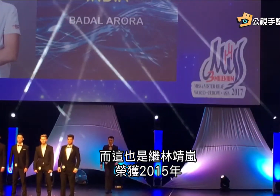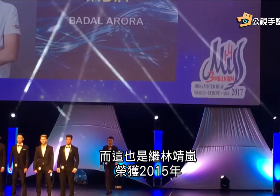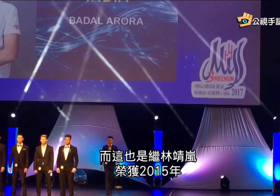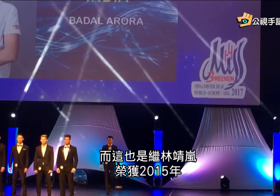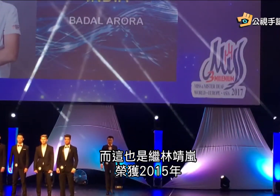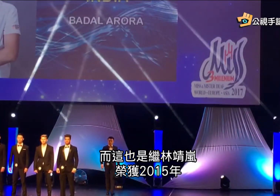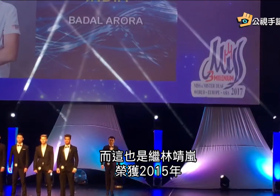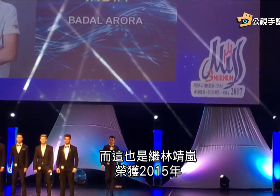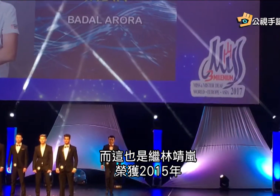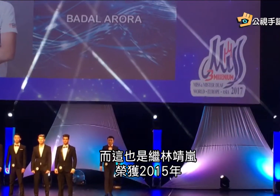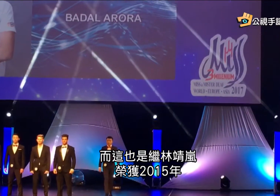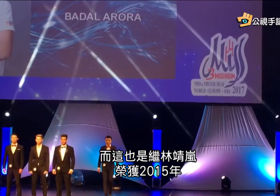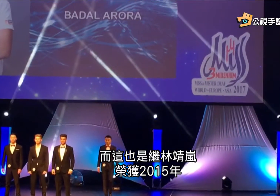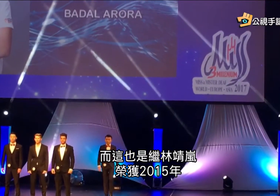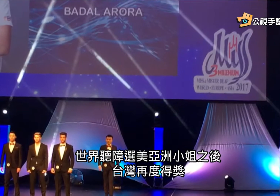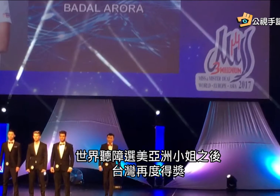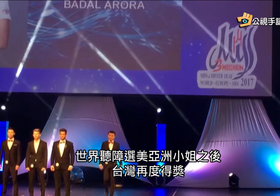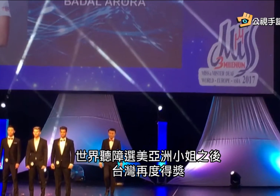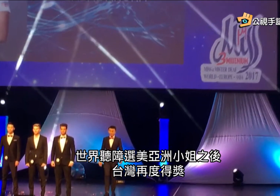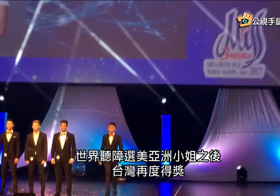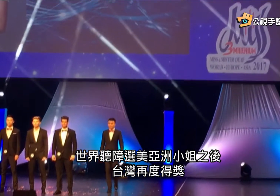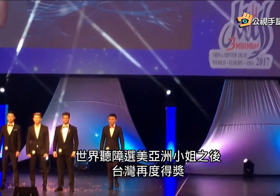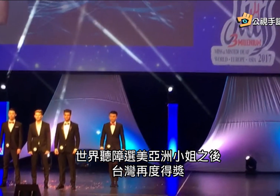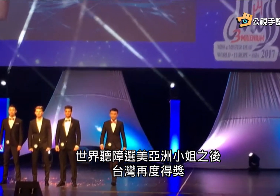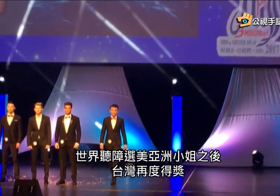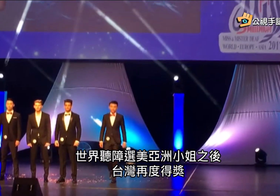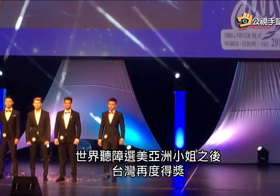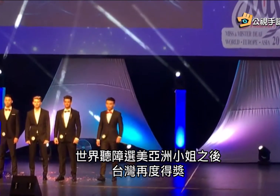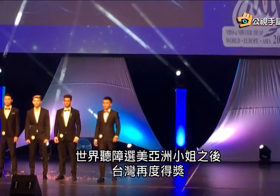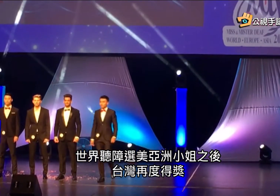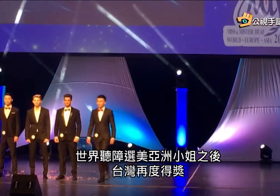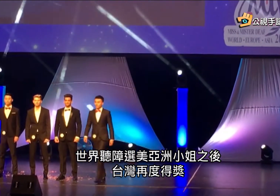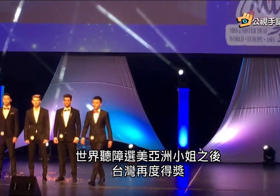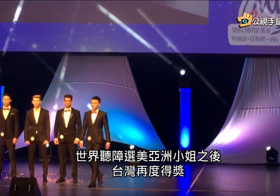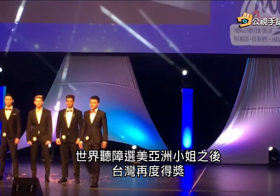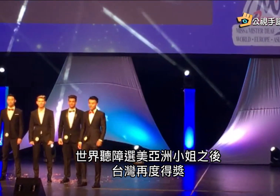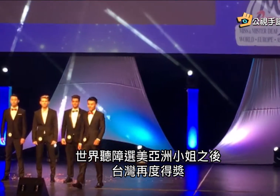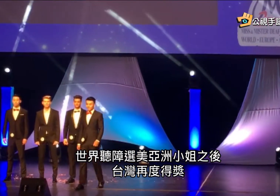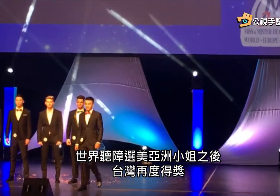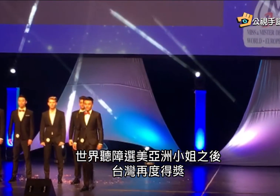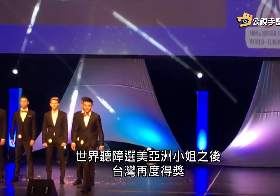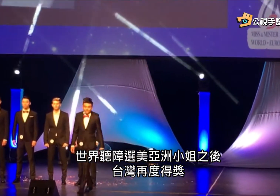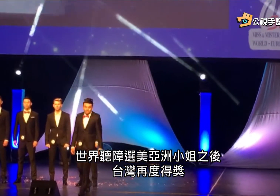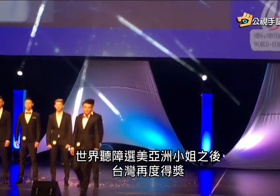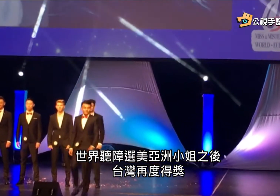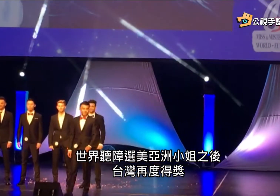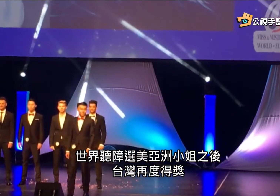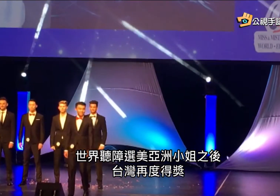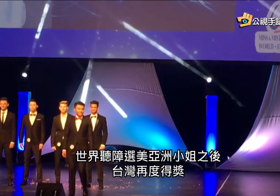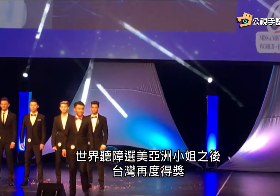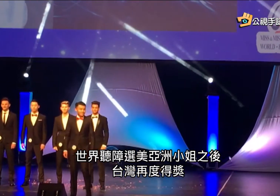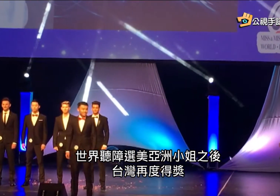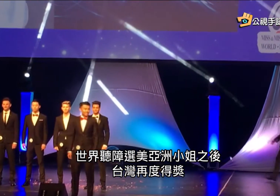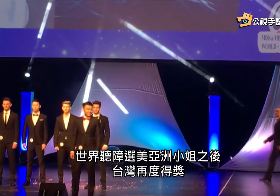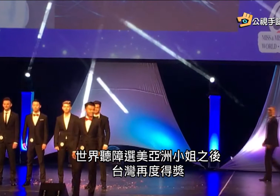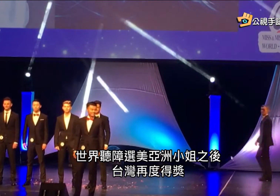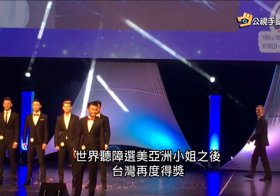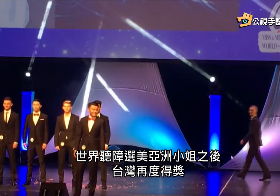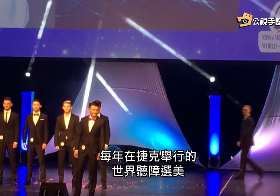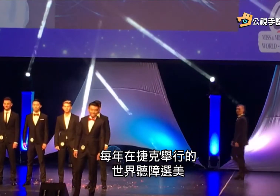获2015年世界听障选美亚洲小姐之后，台湾再度得奖。每年在捷克举行的世界